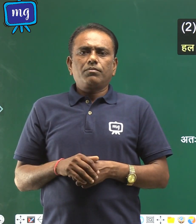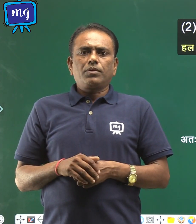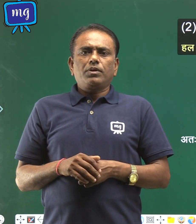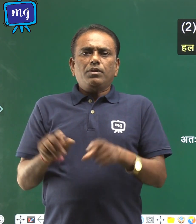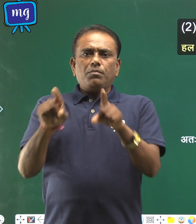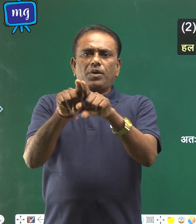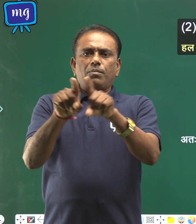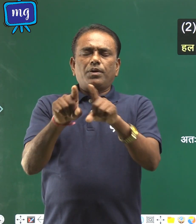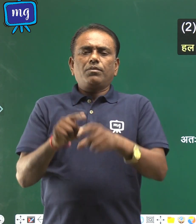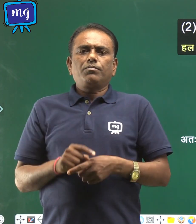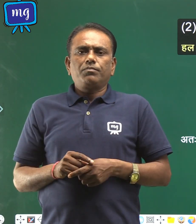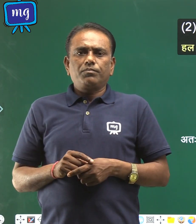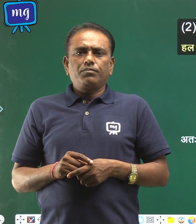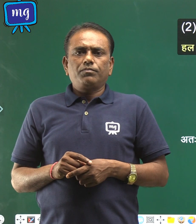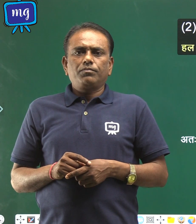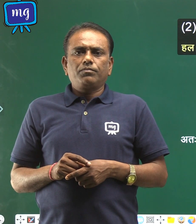बराबर